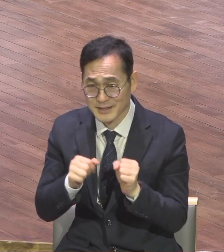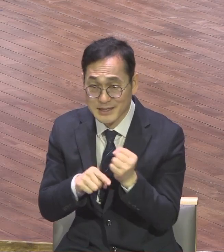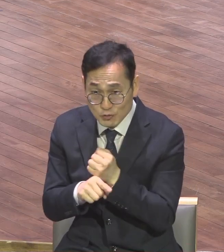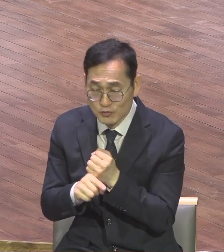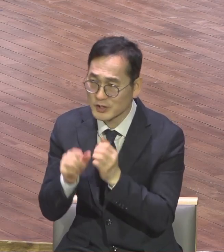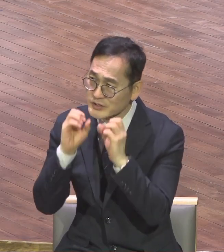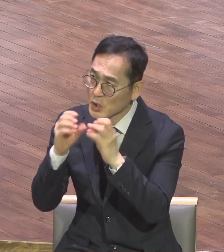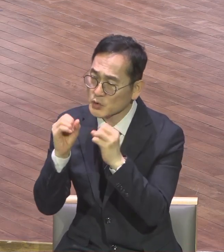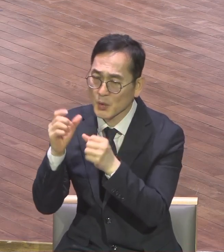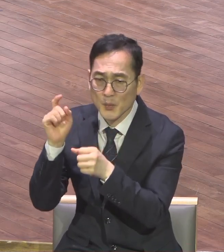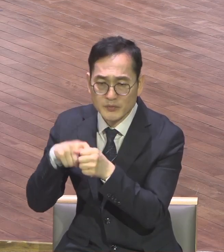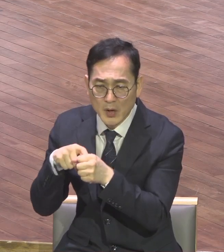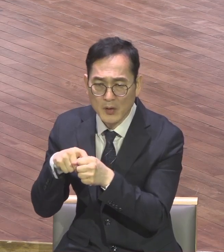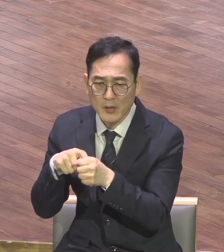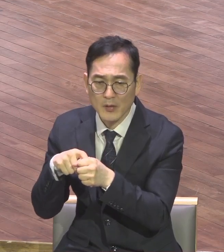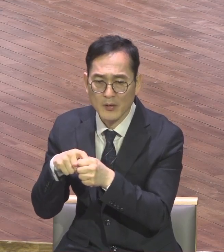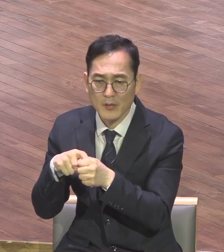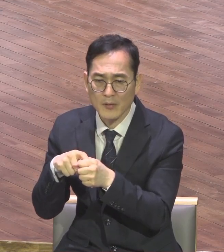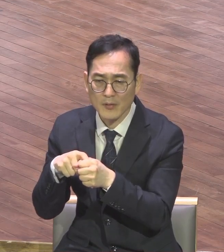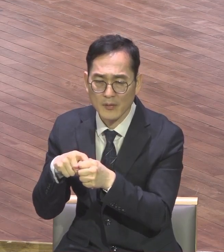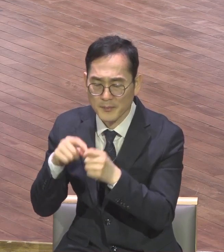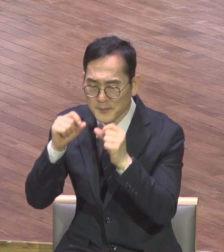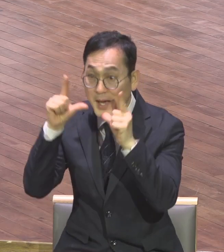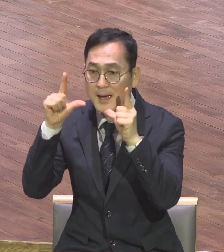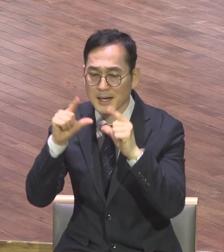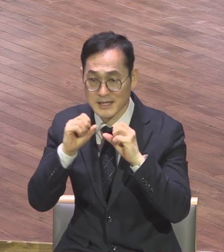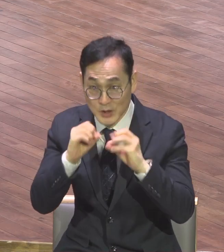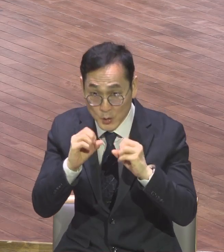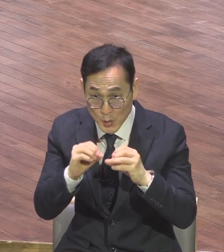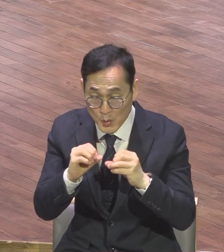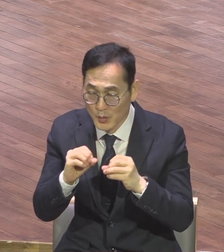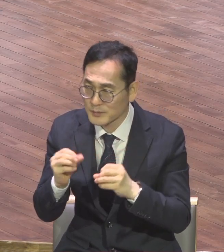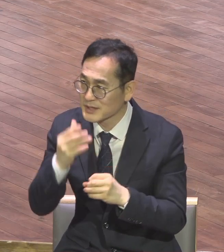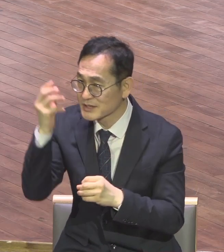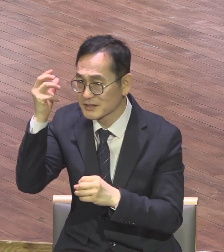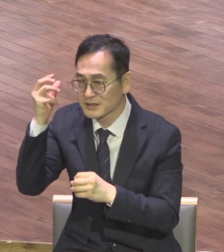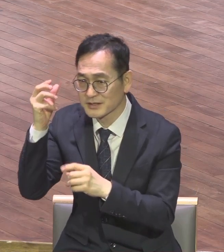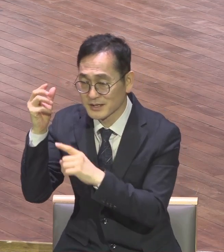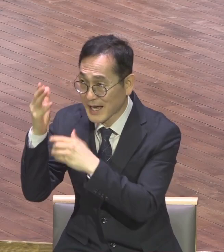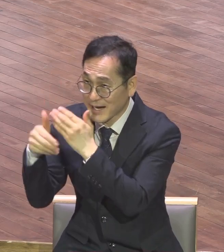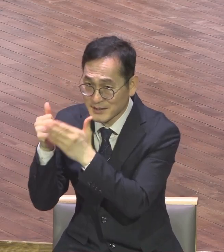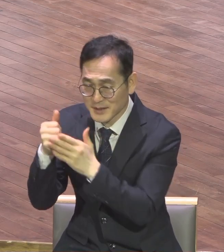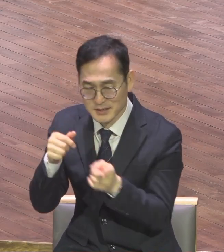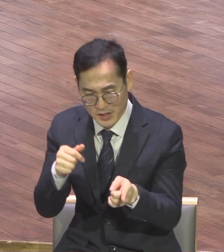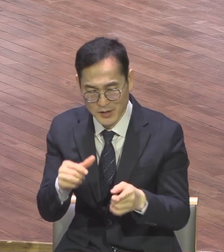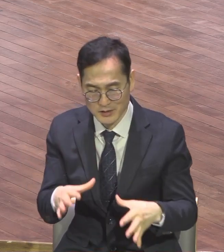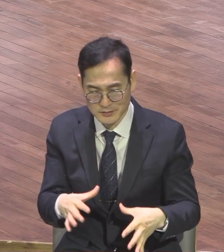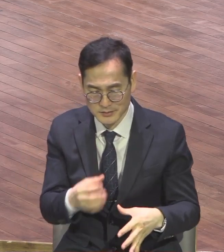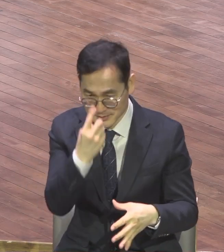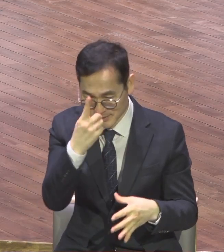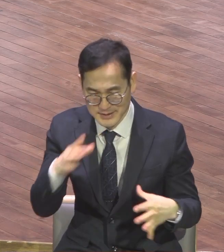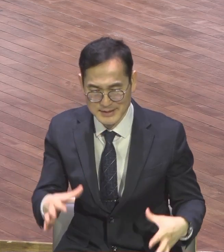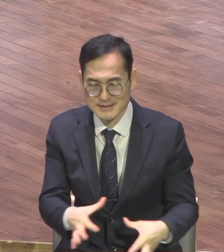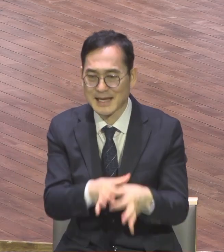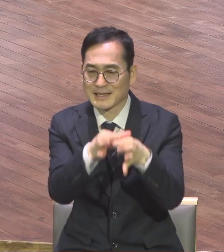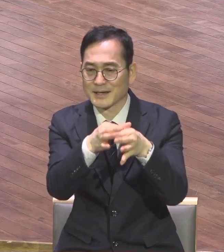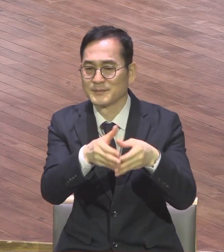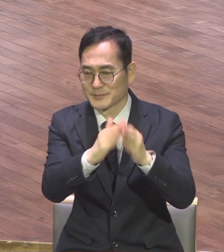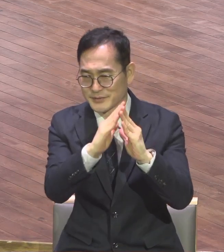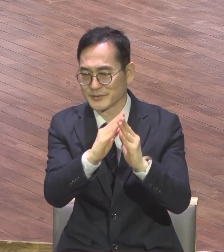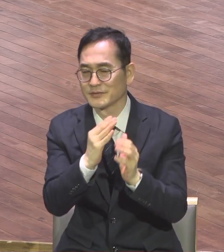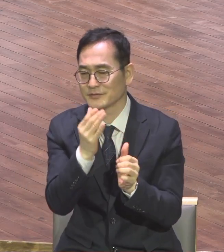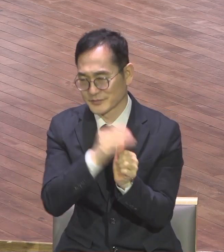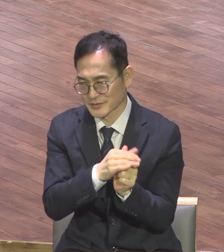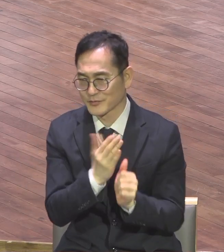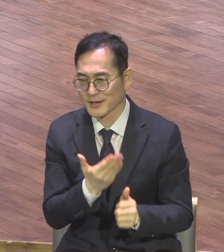시대에 하나님께서 쓰시는 이 성령의 망대요 사단 망대를 무너뜨리는 주역이 된다.